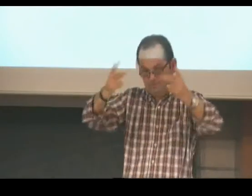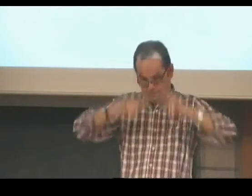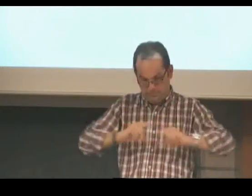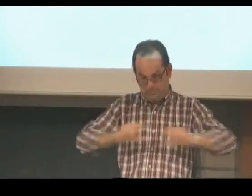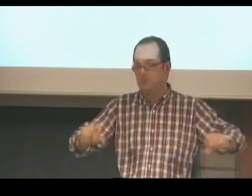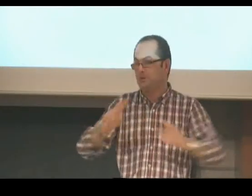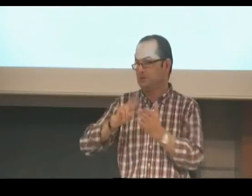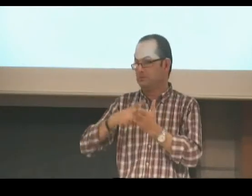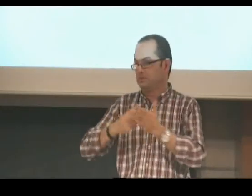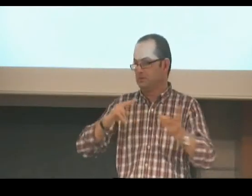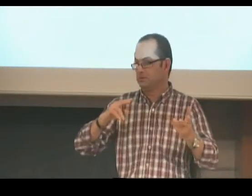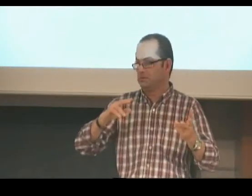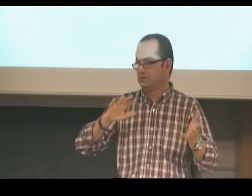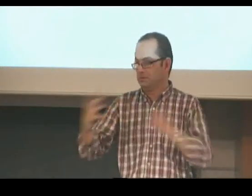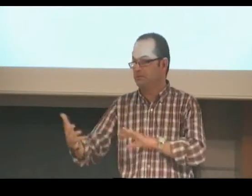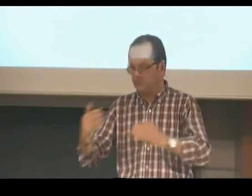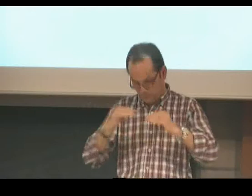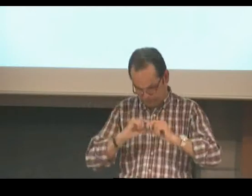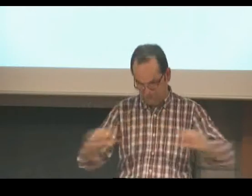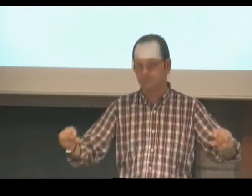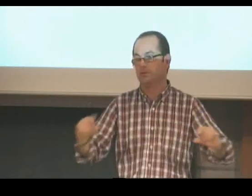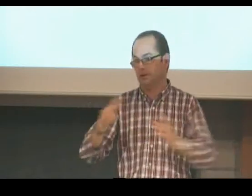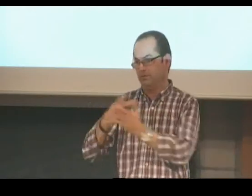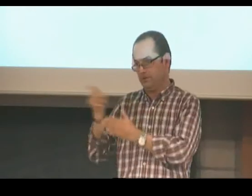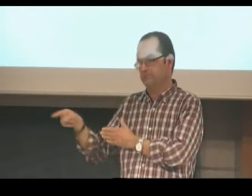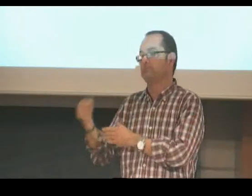També incorporarem la figura d'un intèrpret que serà l'encarregat de traduir a la